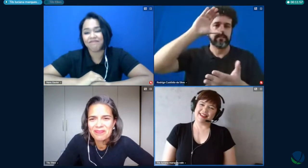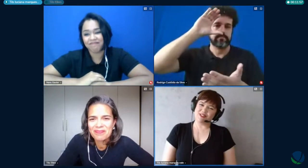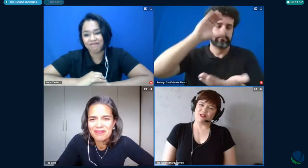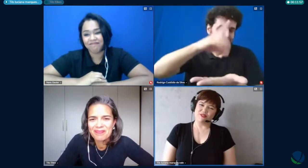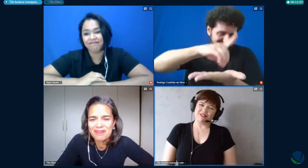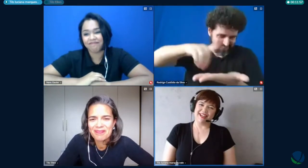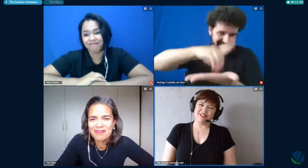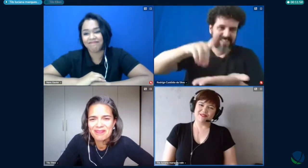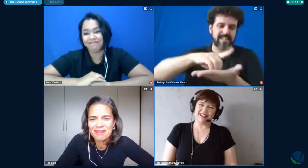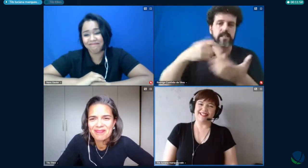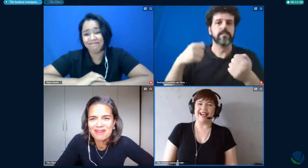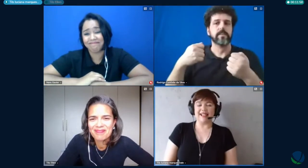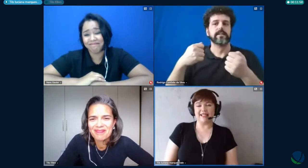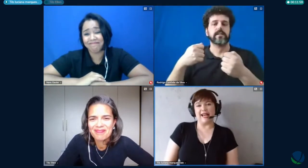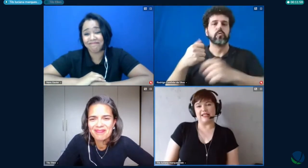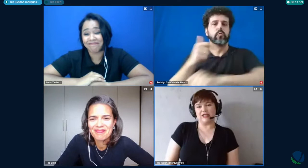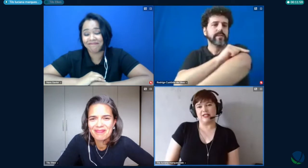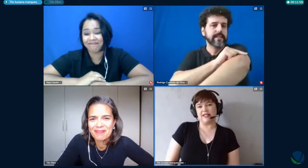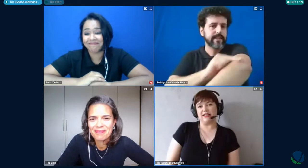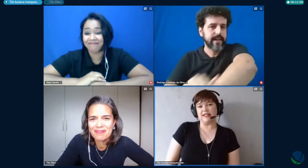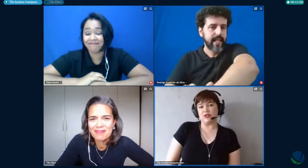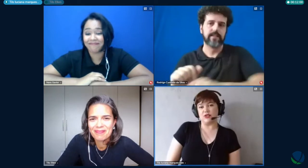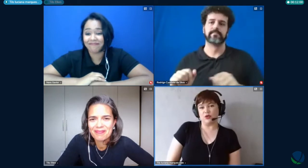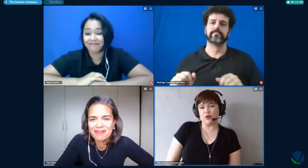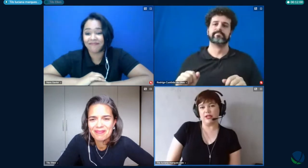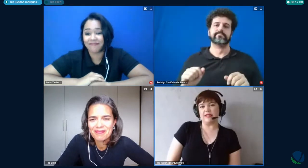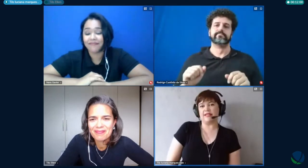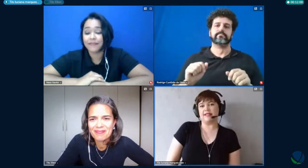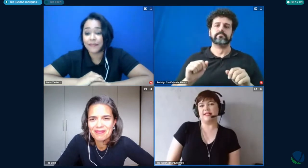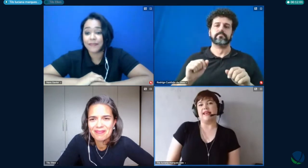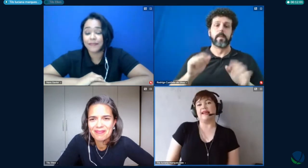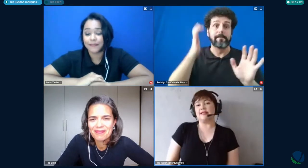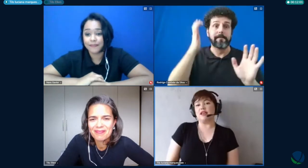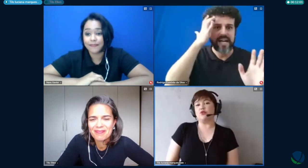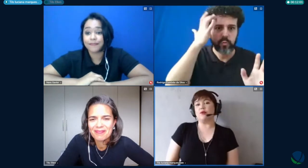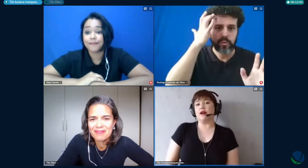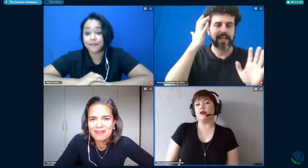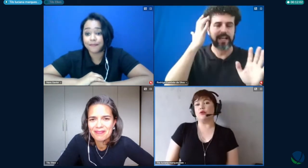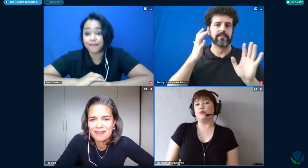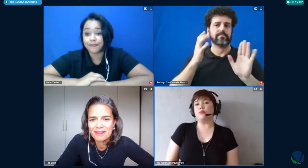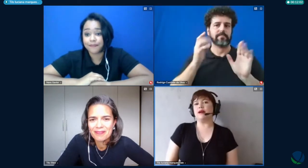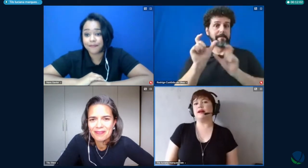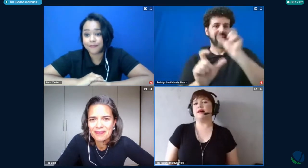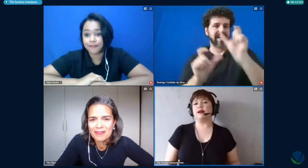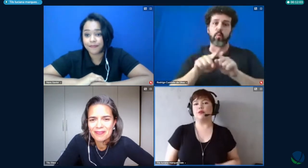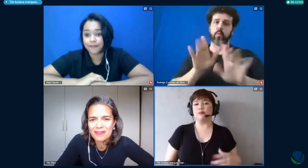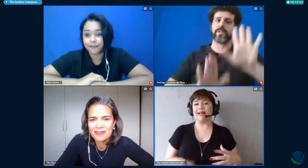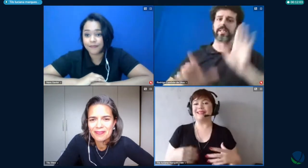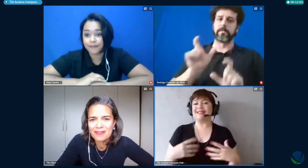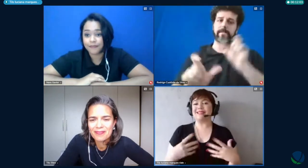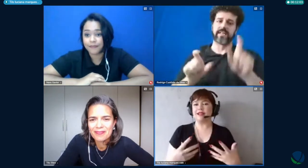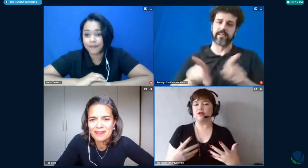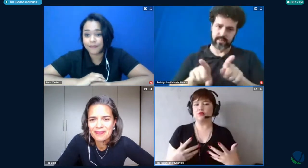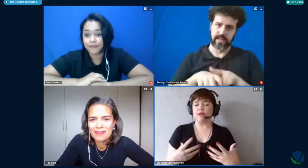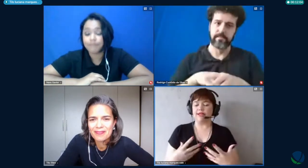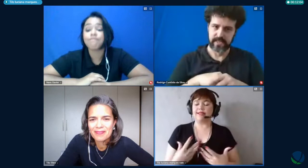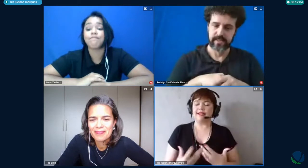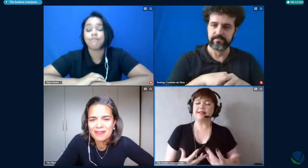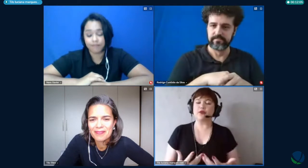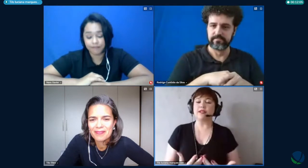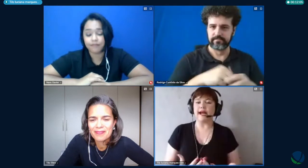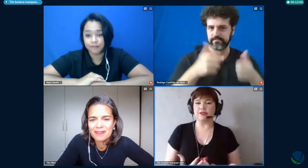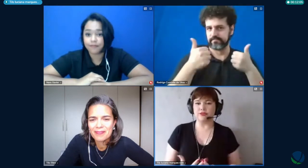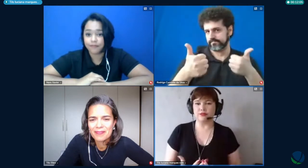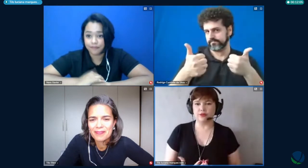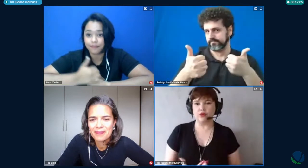Sim, é só vontade, as dissertações, elas têm uma questão que